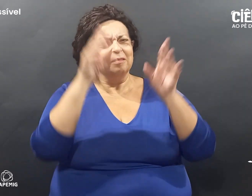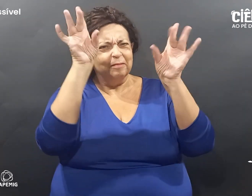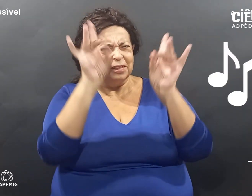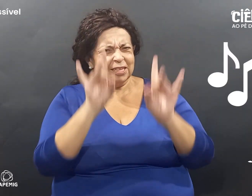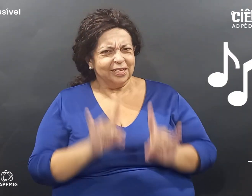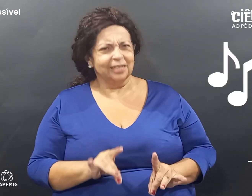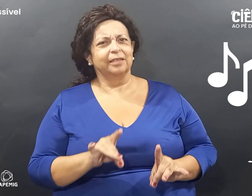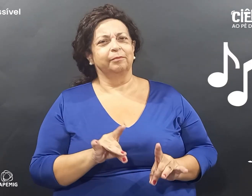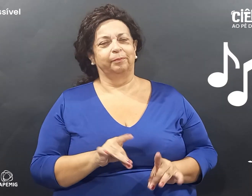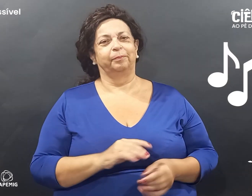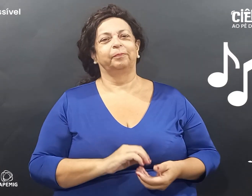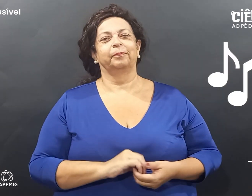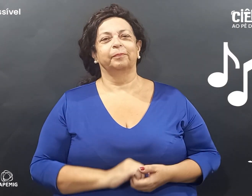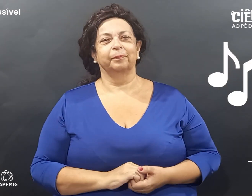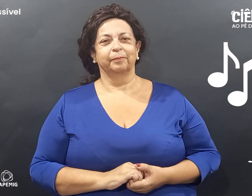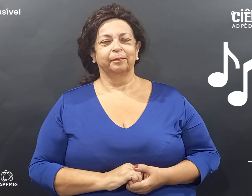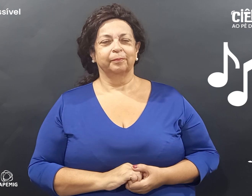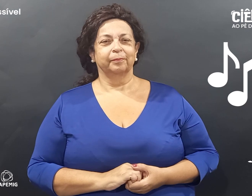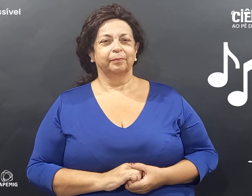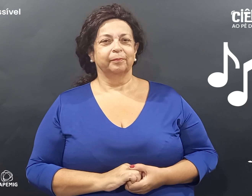desmistificada.